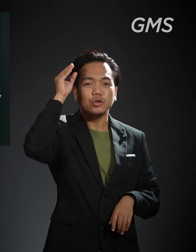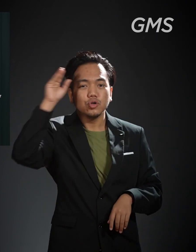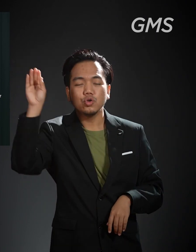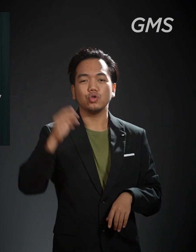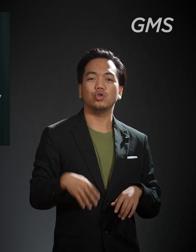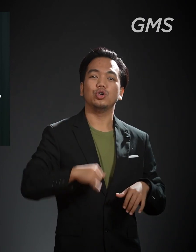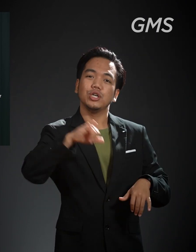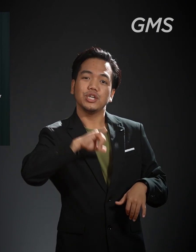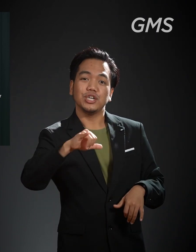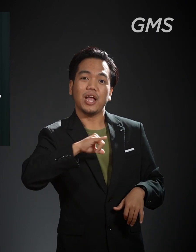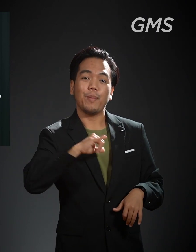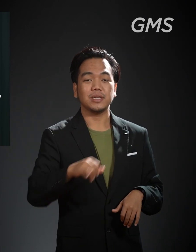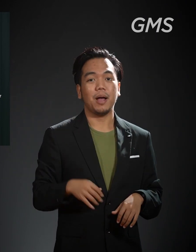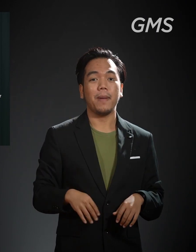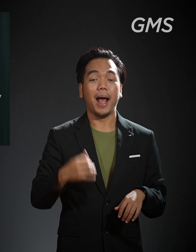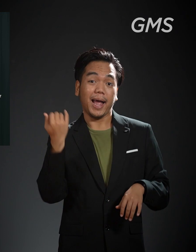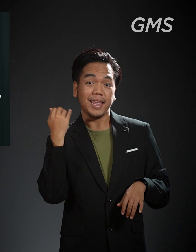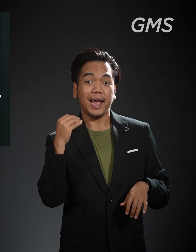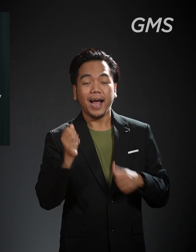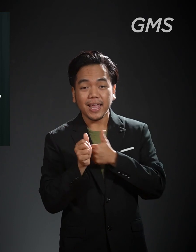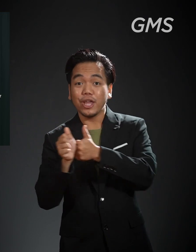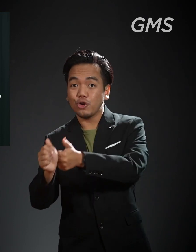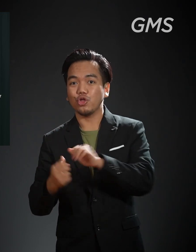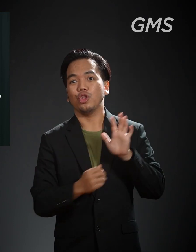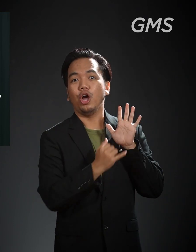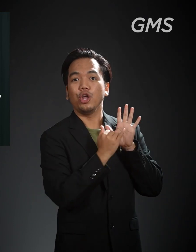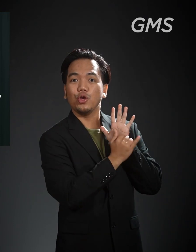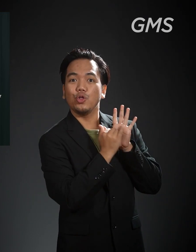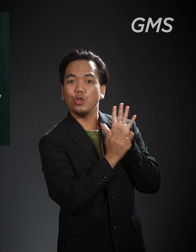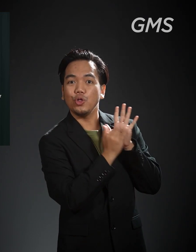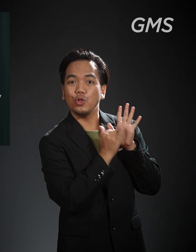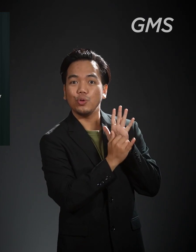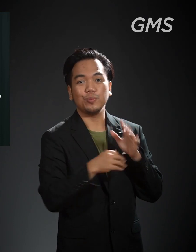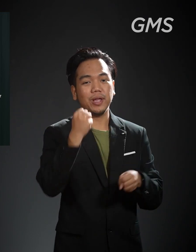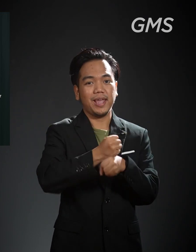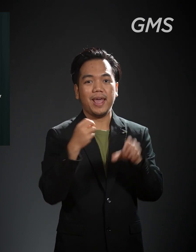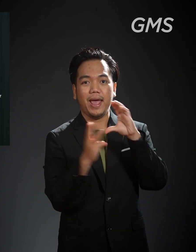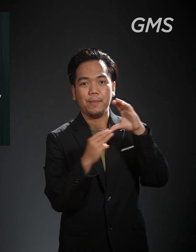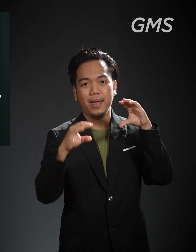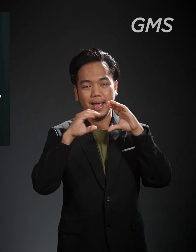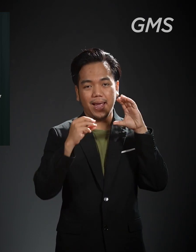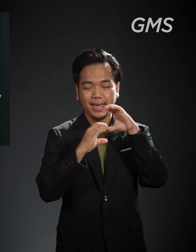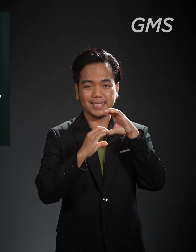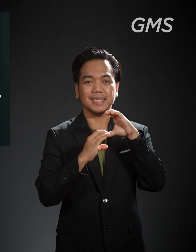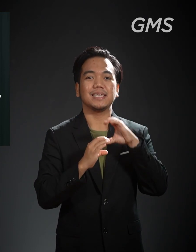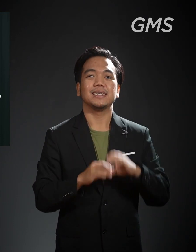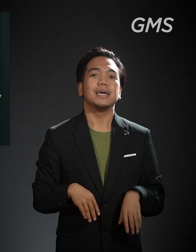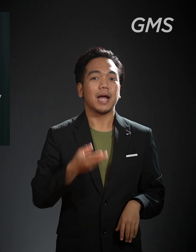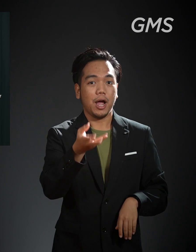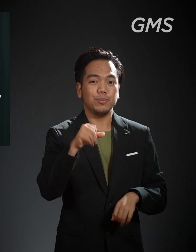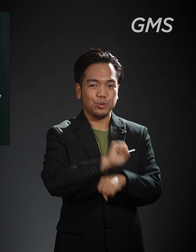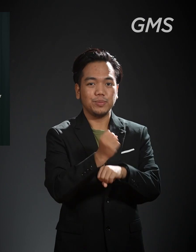mengikuti YouTube GMS Church. Karena di dalam YouTube GMS Church ini Anda bisa melihat segala agenda program yang ada di gereja